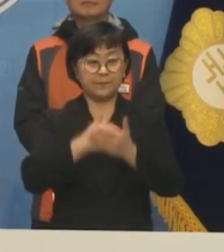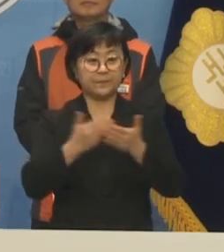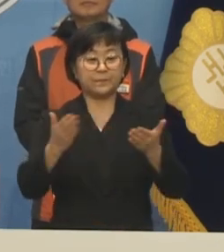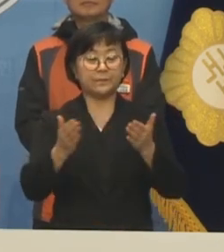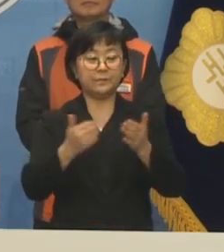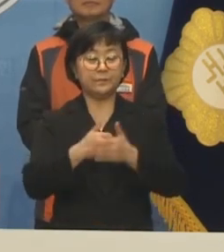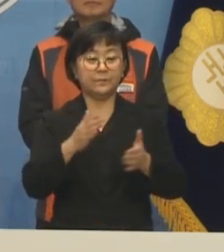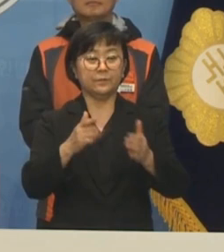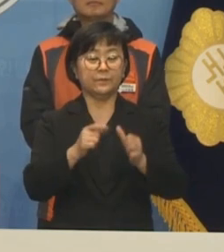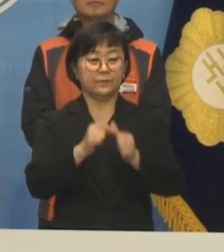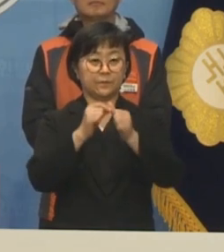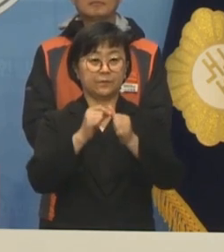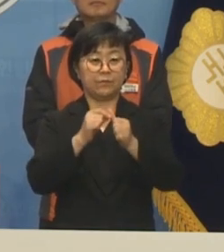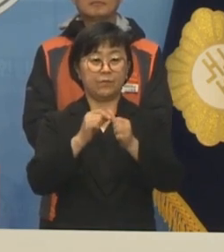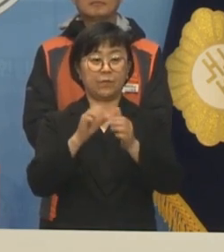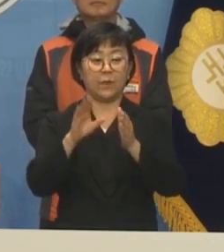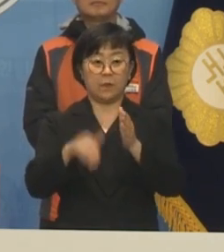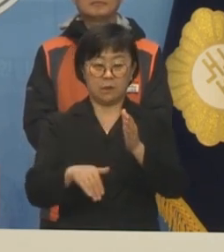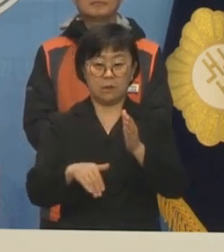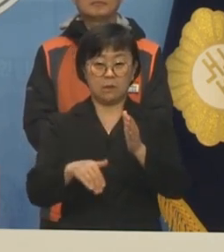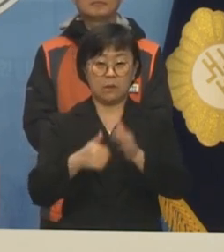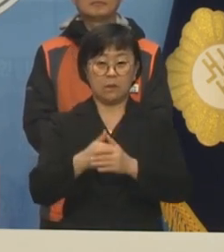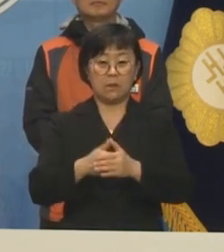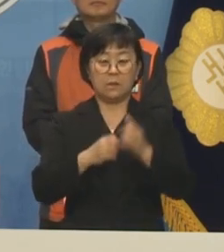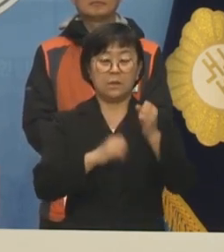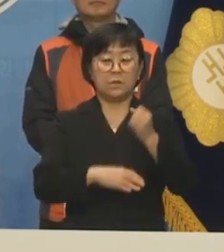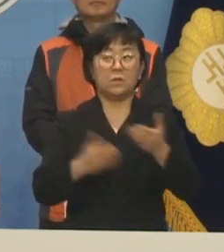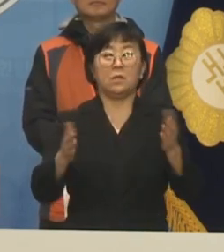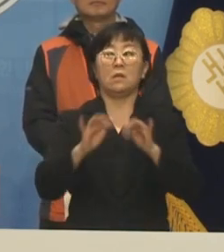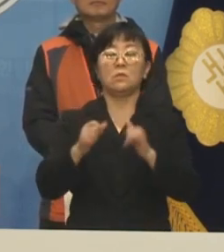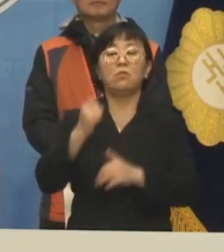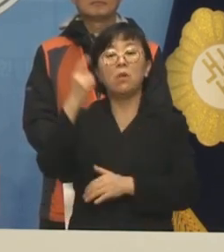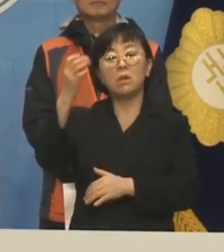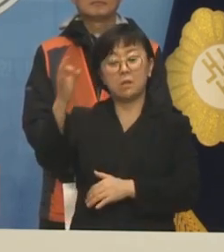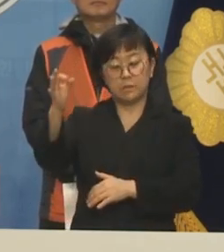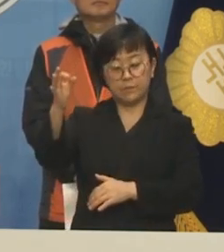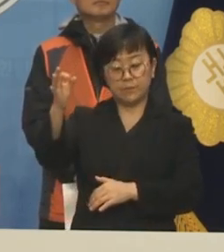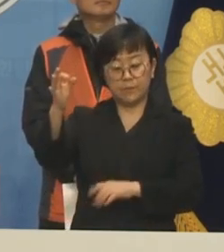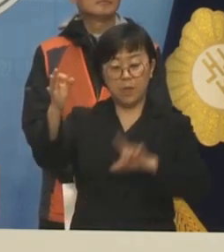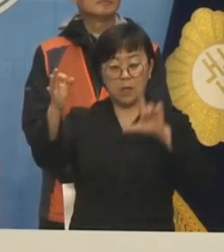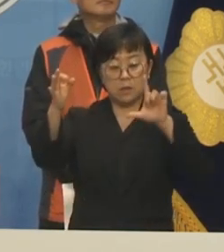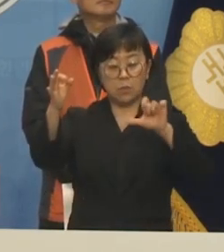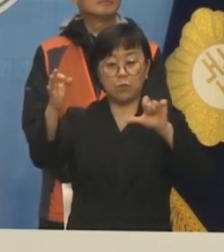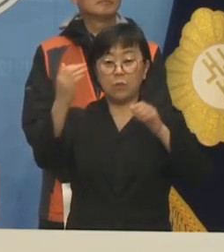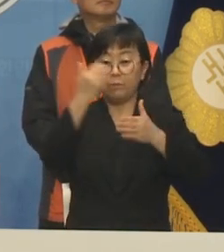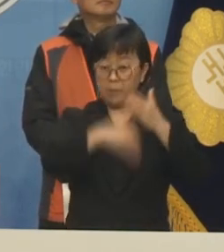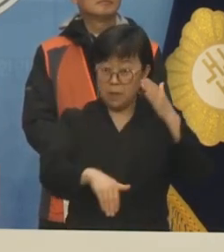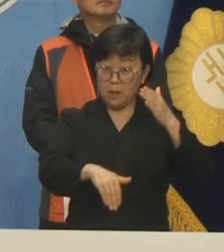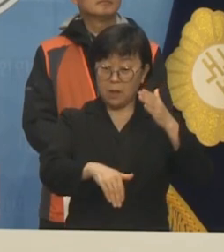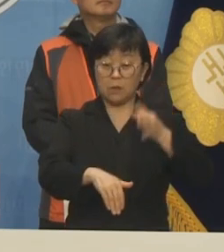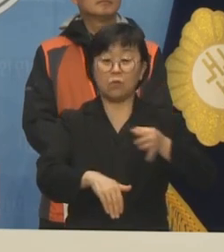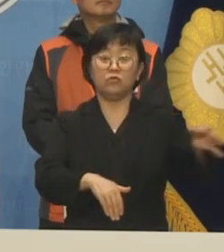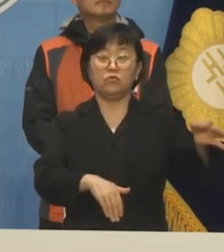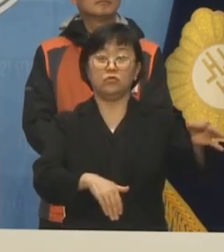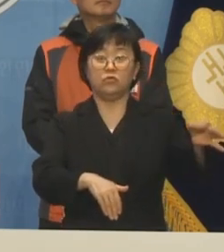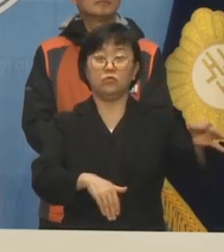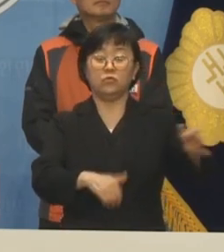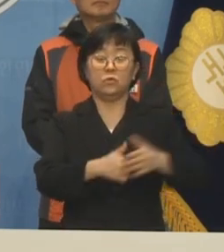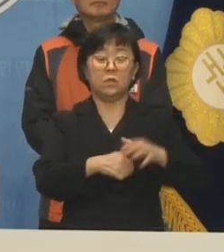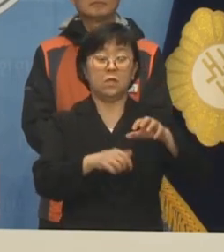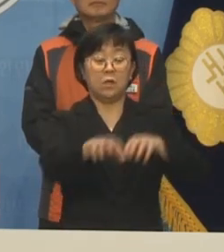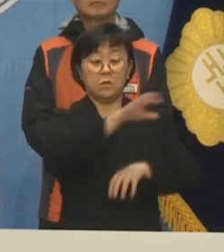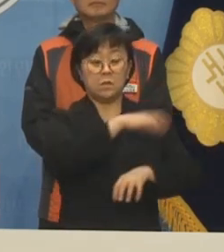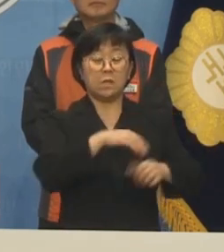한국도로공사는 직접 고용 과정에서 기존 실무직 임금보다 15% 삭감된 임금을 적용하는